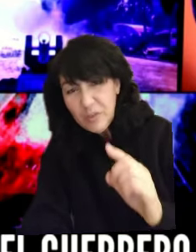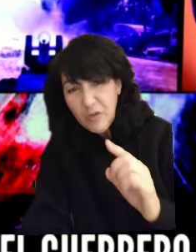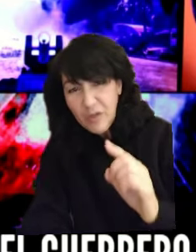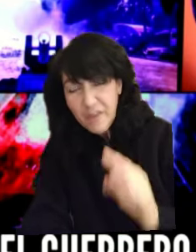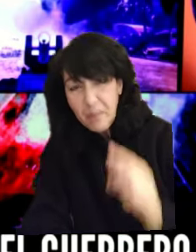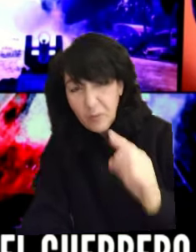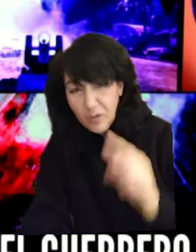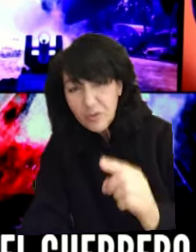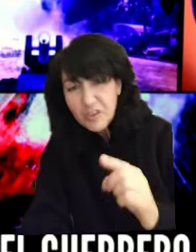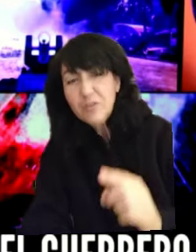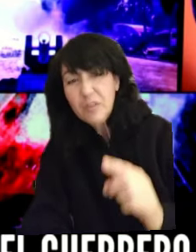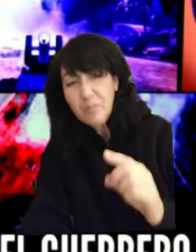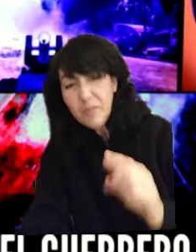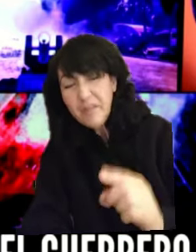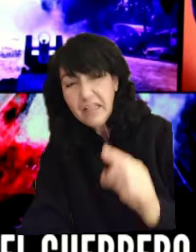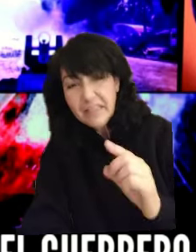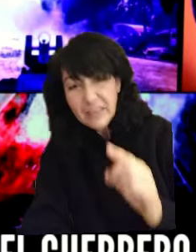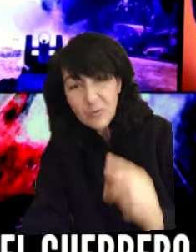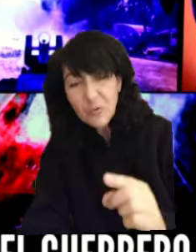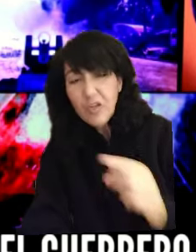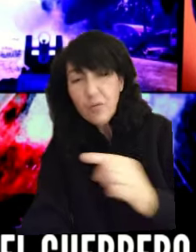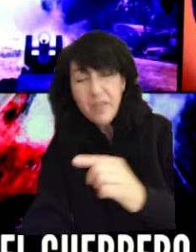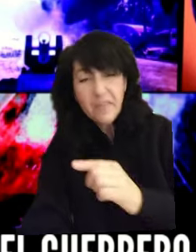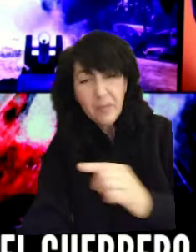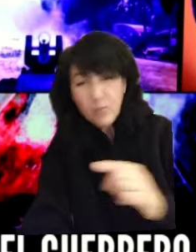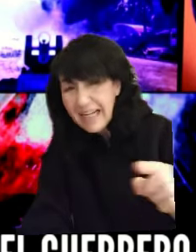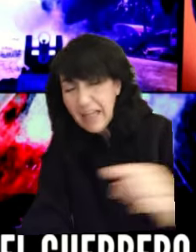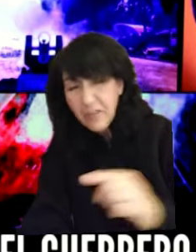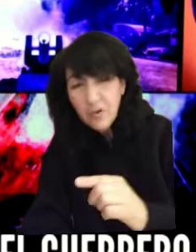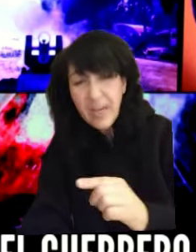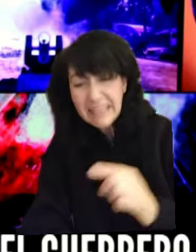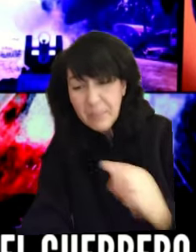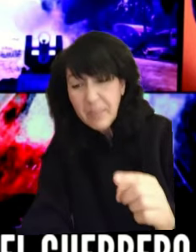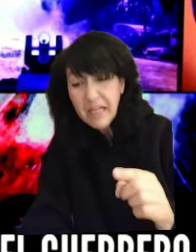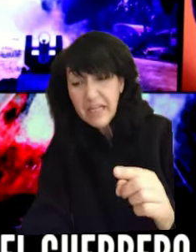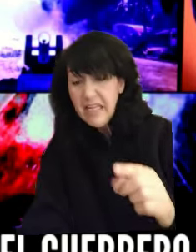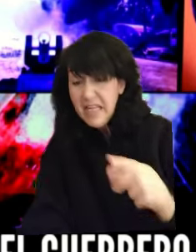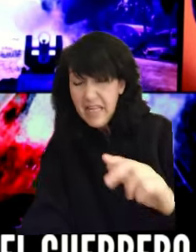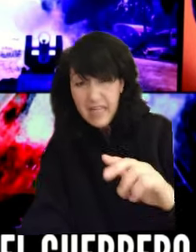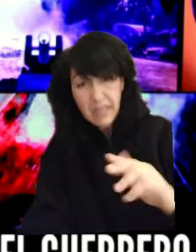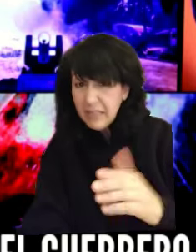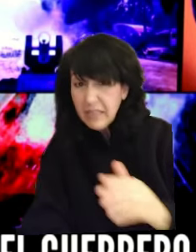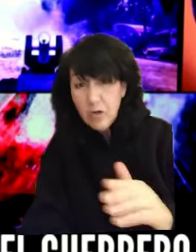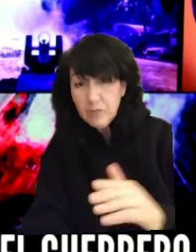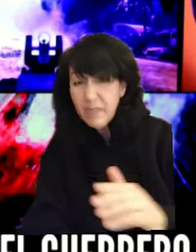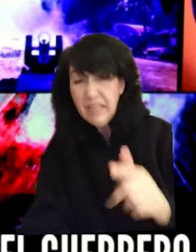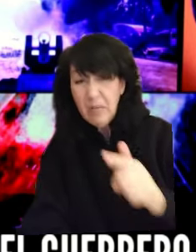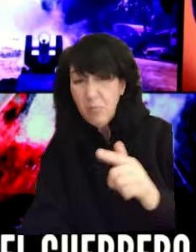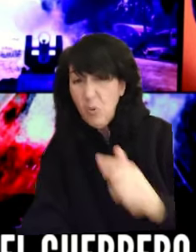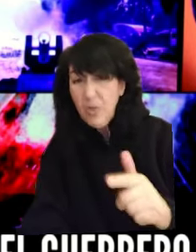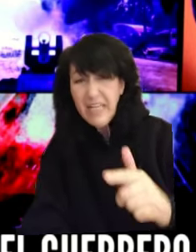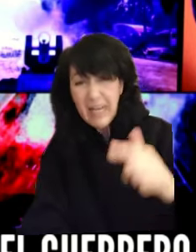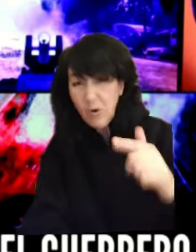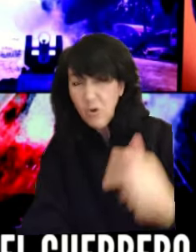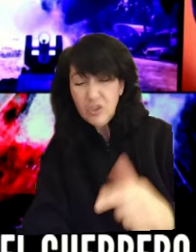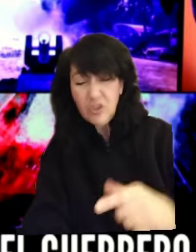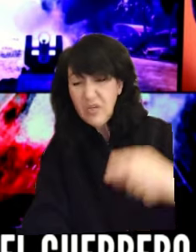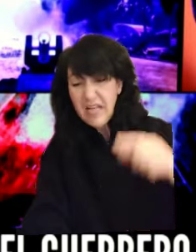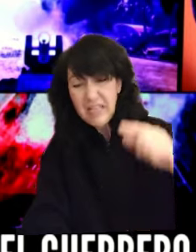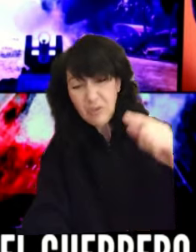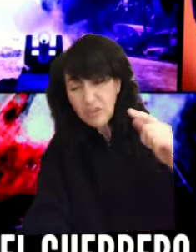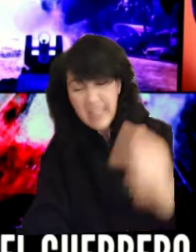movida protagonizada por dos chicos que empiezan el instituto y comienzan una relación atípica que navega entre los mares del bullying el